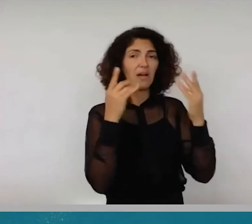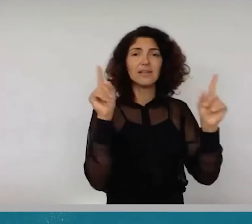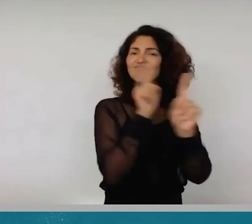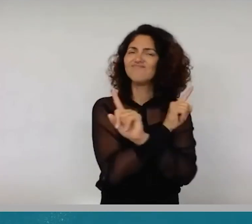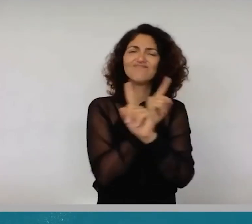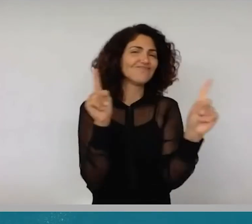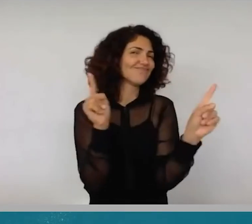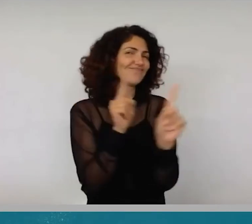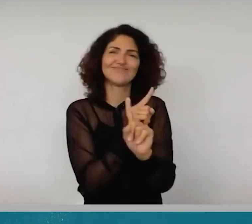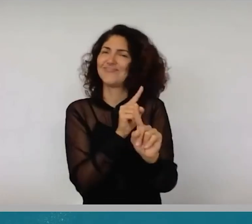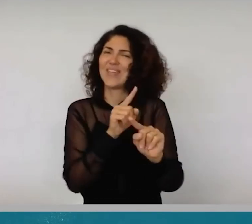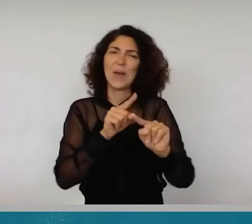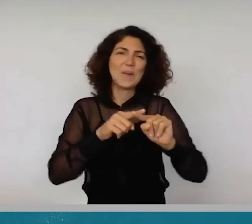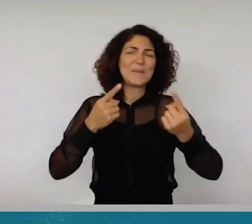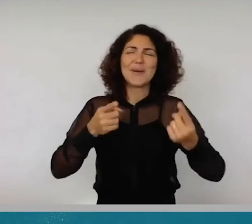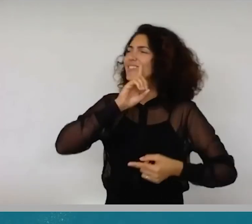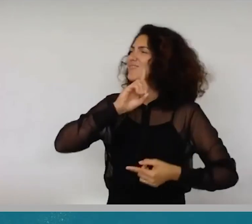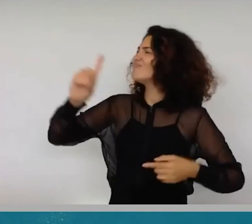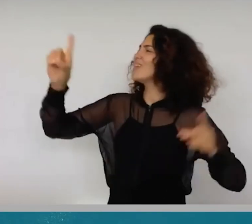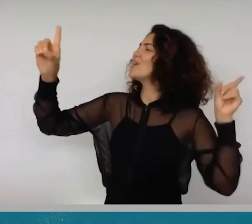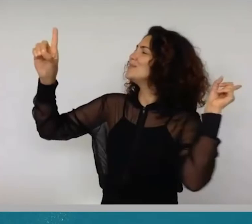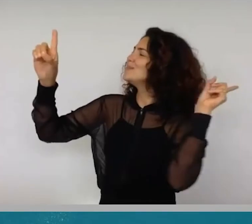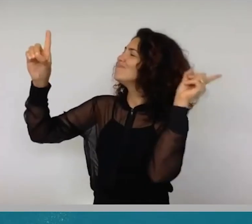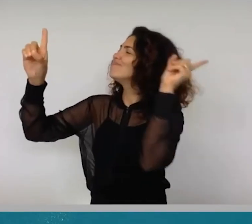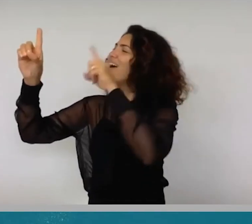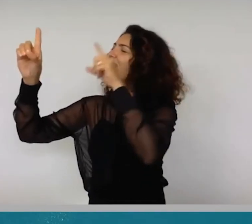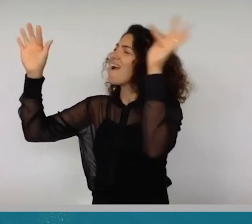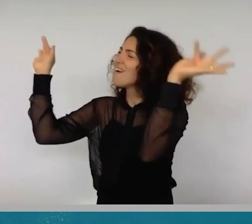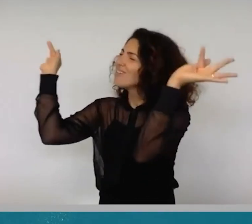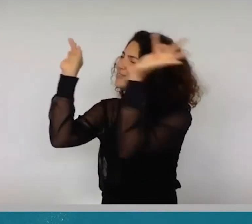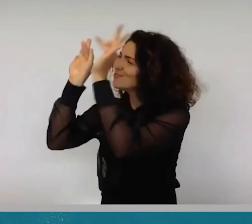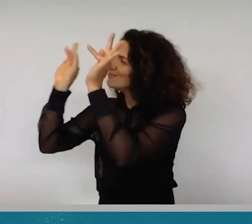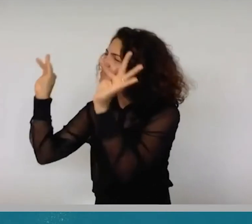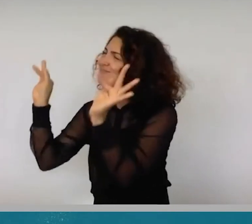Deus é a nossa felicidade.